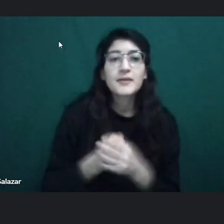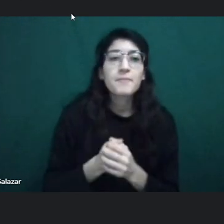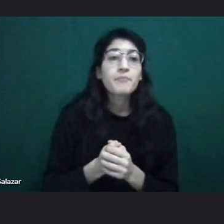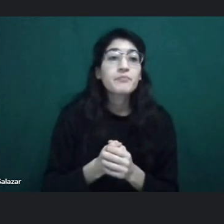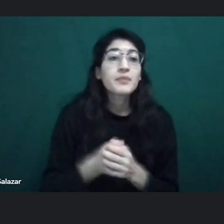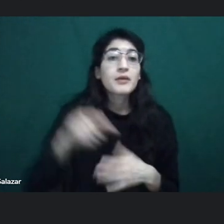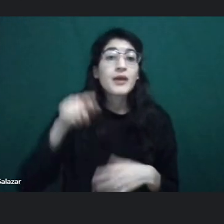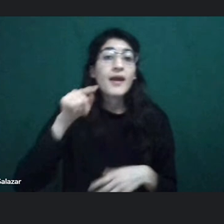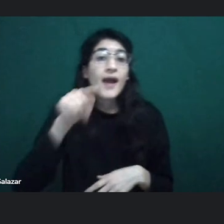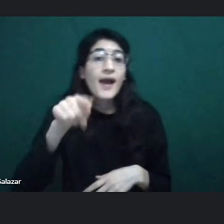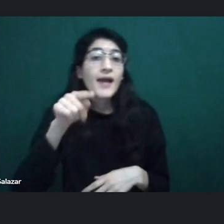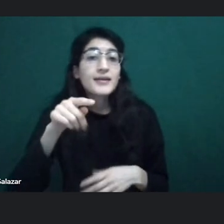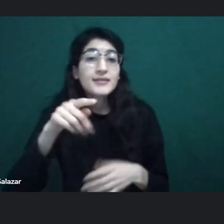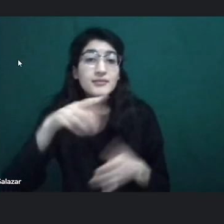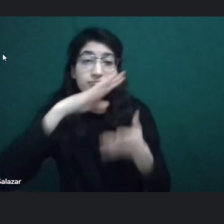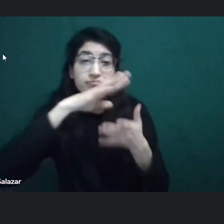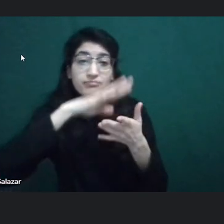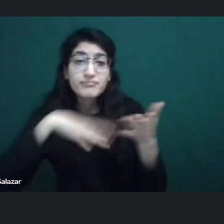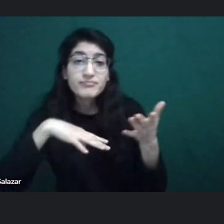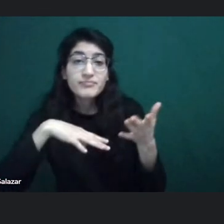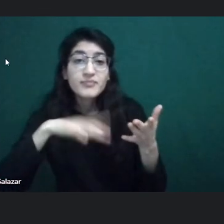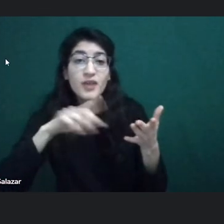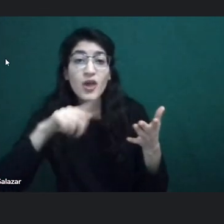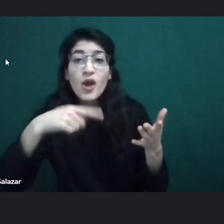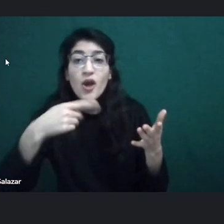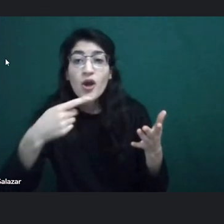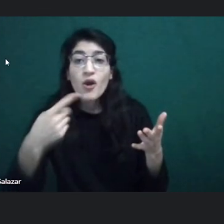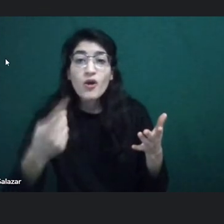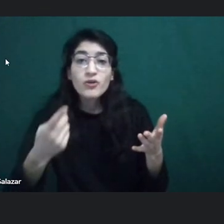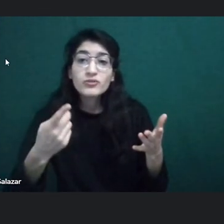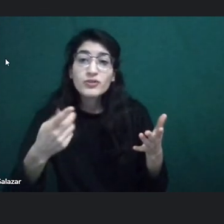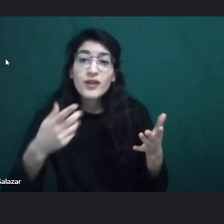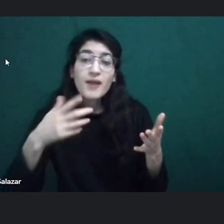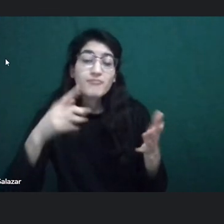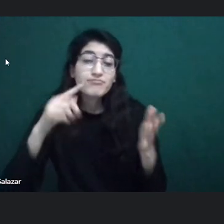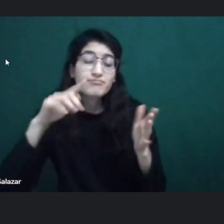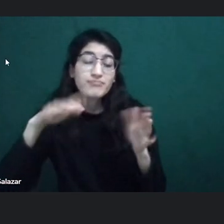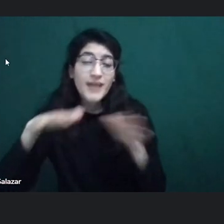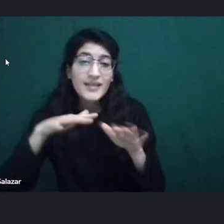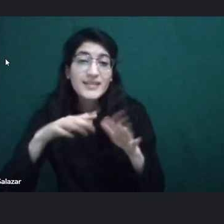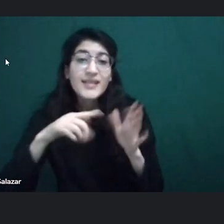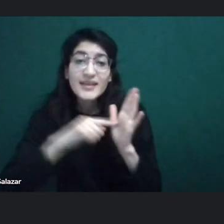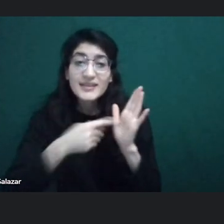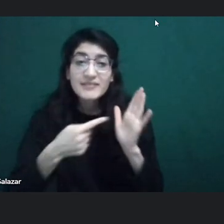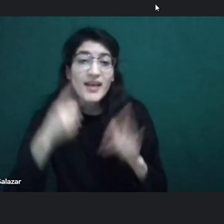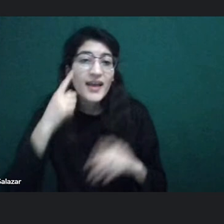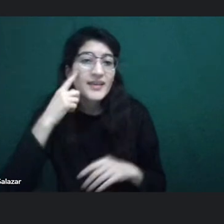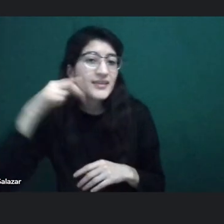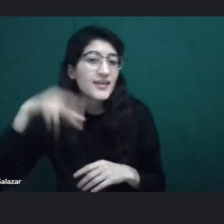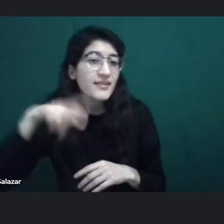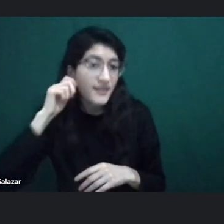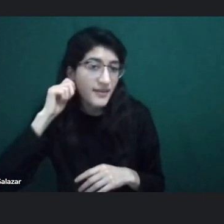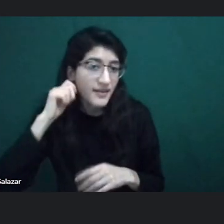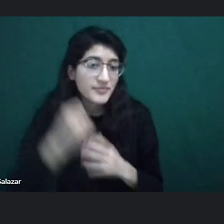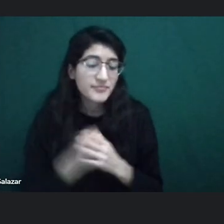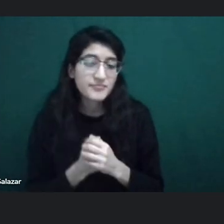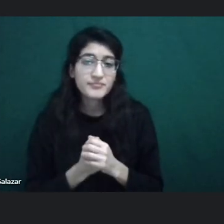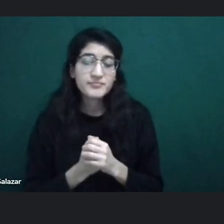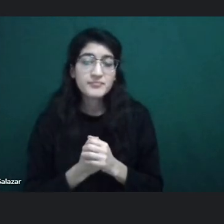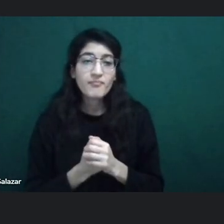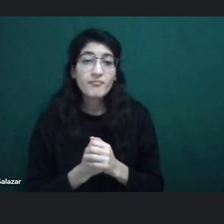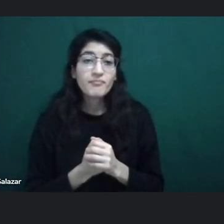Vamos a seguir haciéndose, sí, porque este texto yo lo dividí para acá para corregir en dos partes. ¿Sí? Fíjense acá,